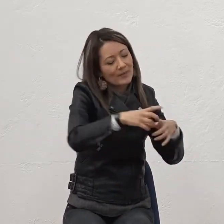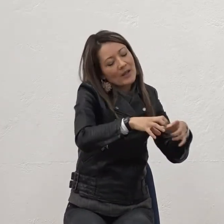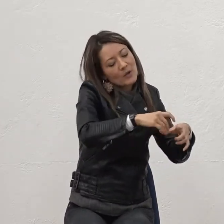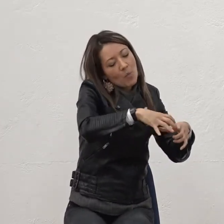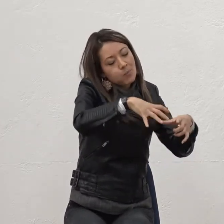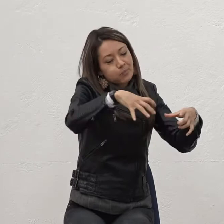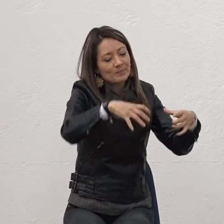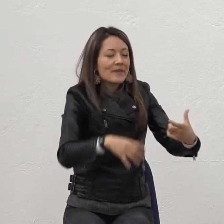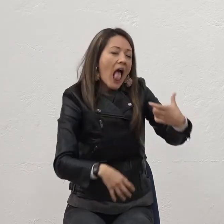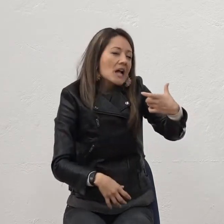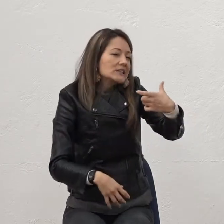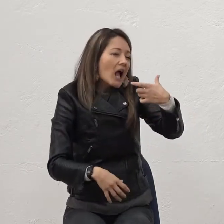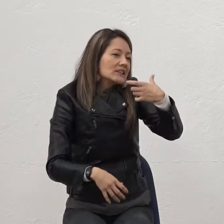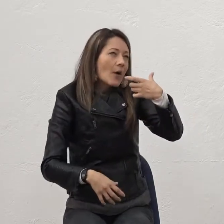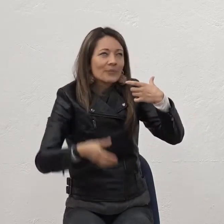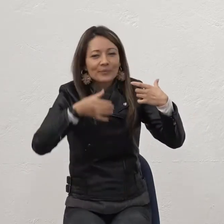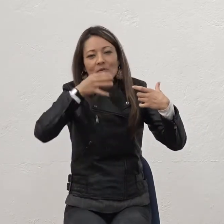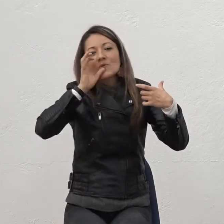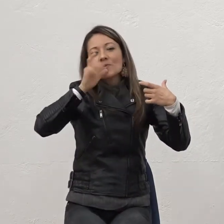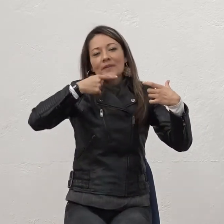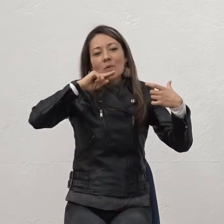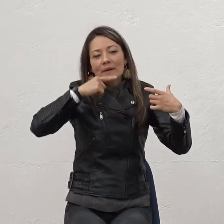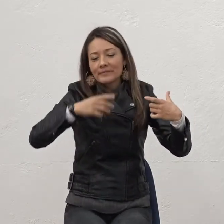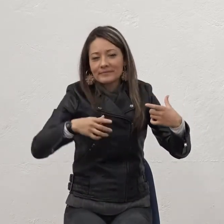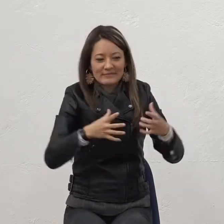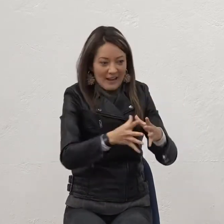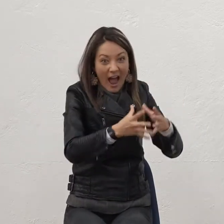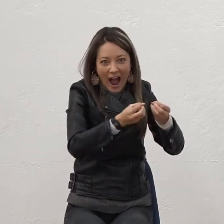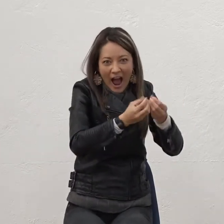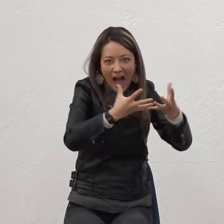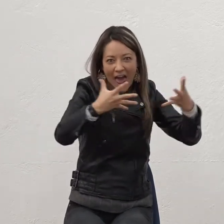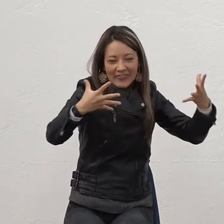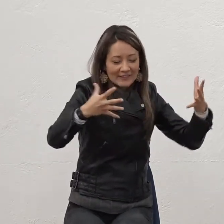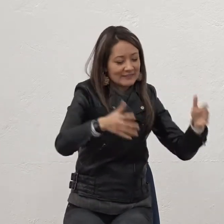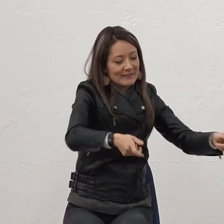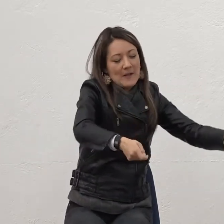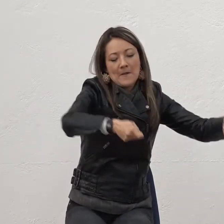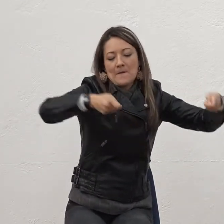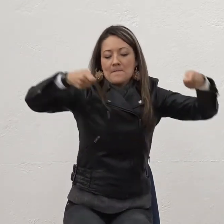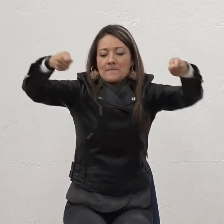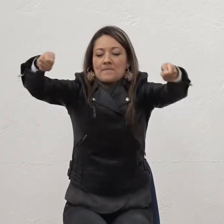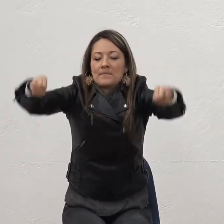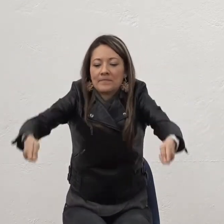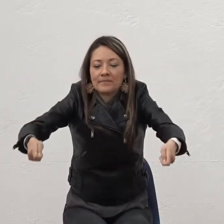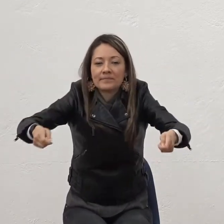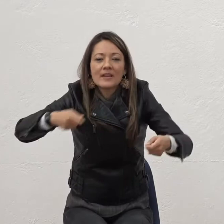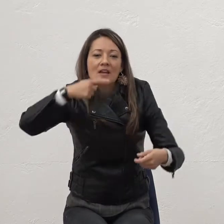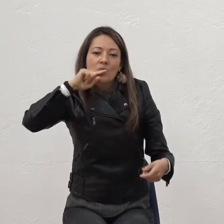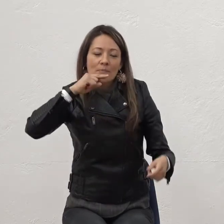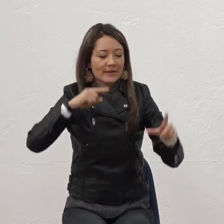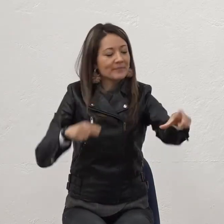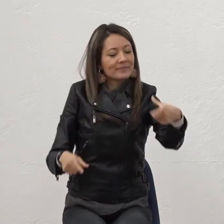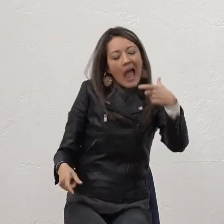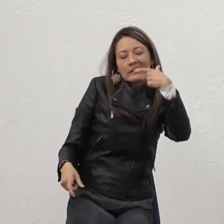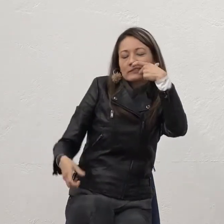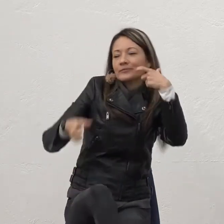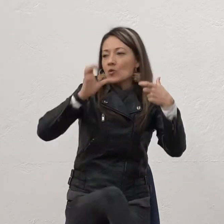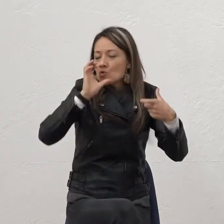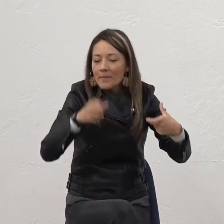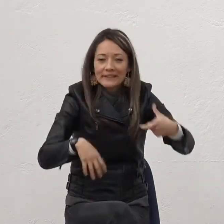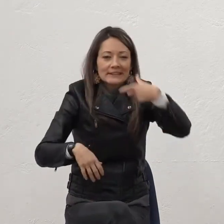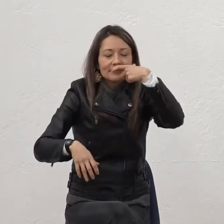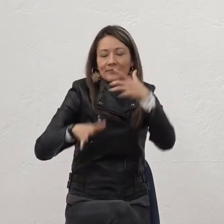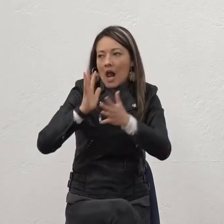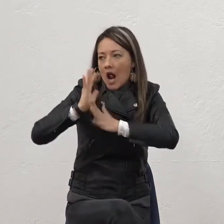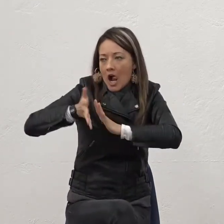Y delicioso, nos sentábamos, menos mal salían 100, entonces yo colocaba la bandeja en el centro y tome agua de panela y hable del Señor,